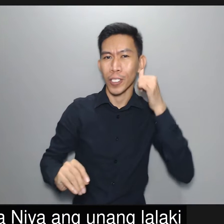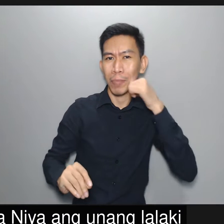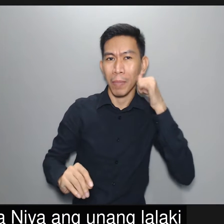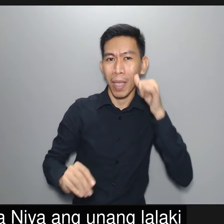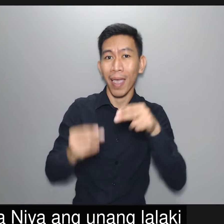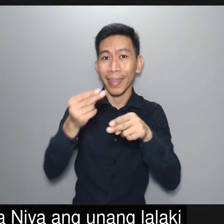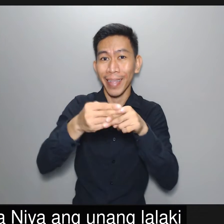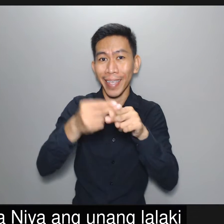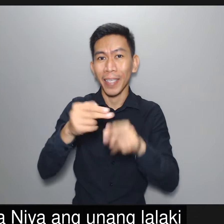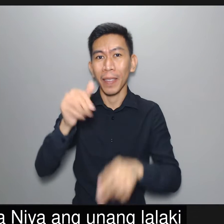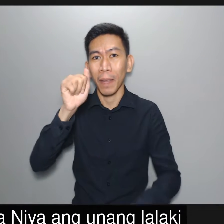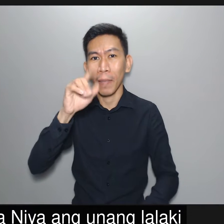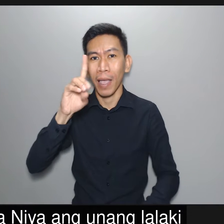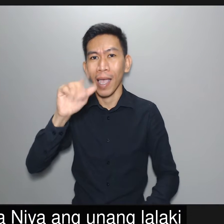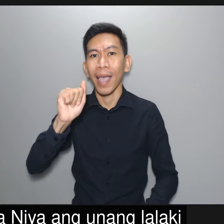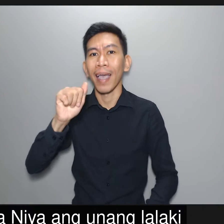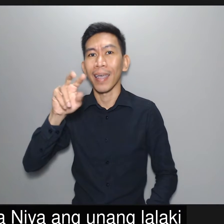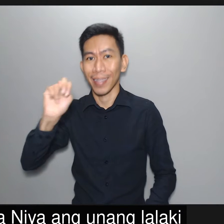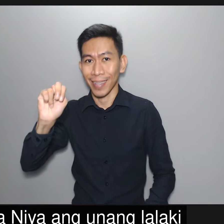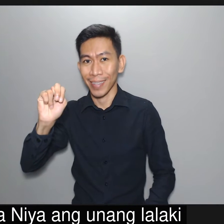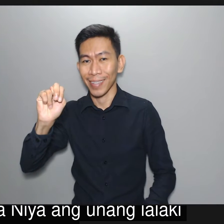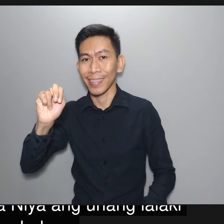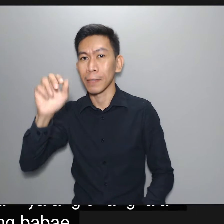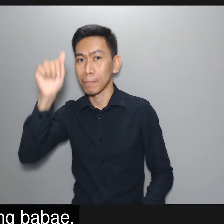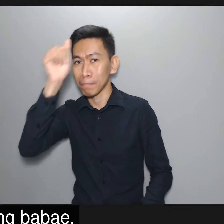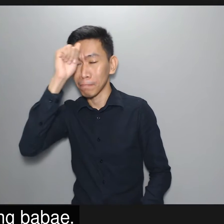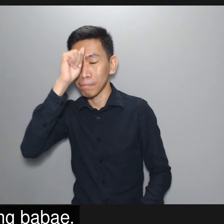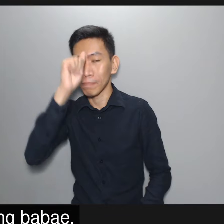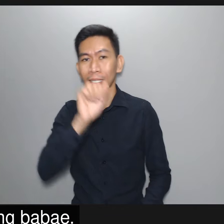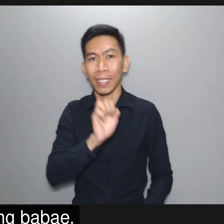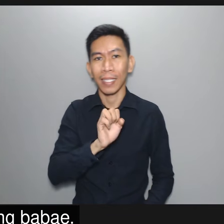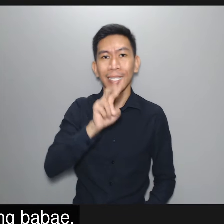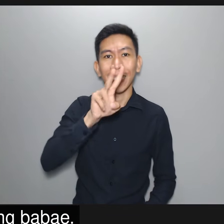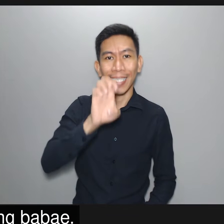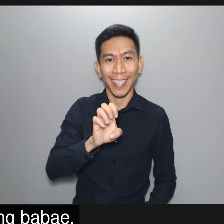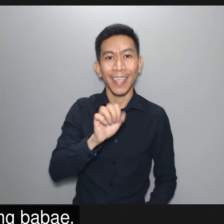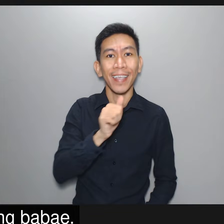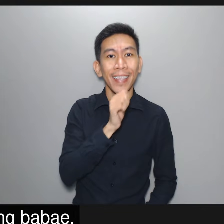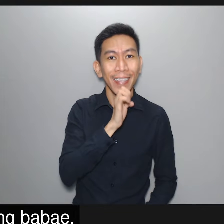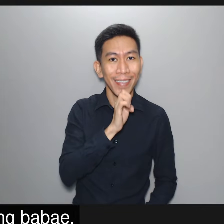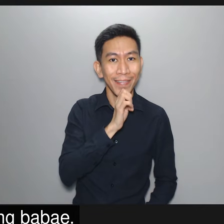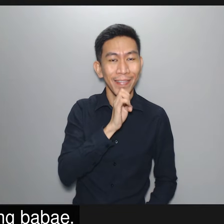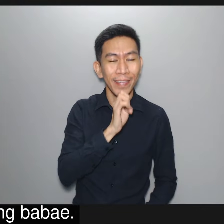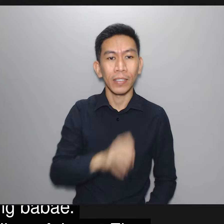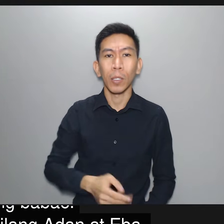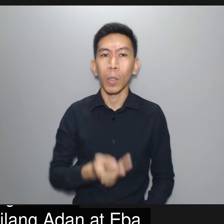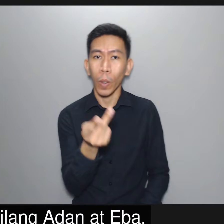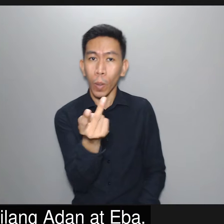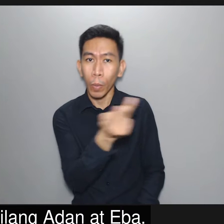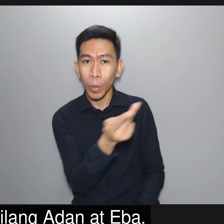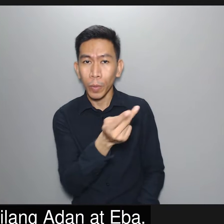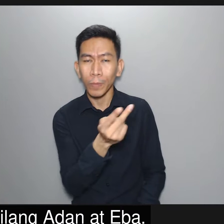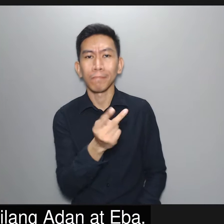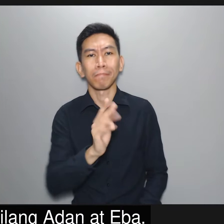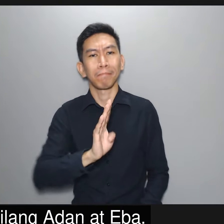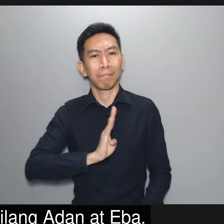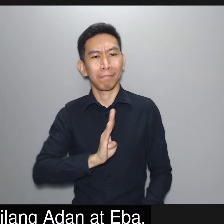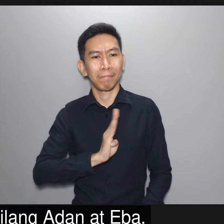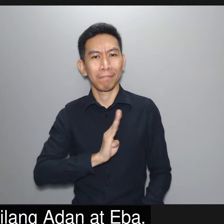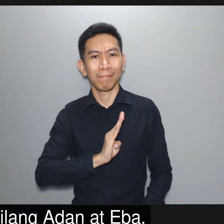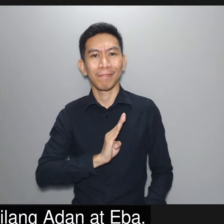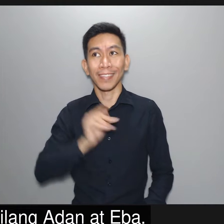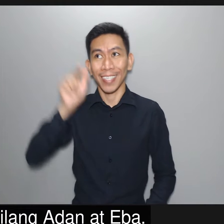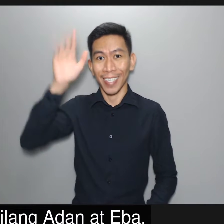silang Adan at Eva. Sina Adan at Eva ay mabubuti. Kaibigan sila